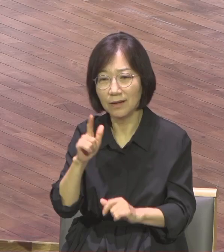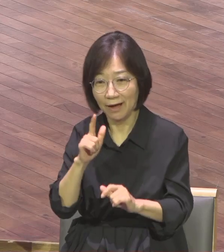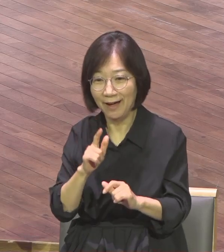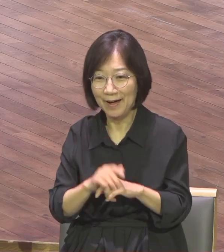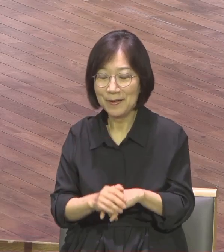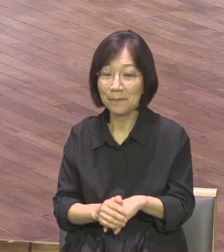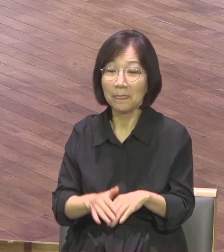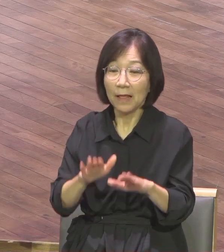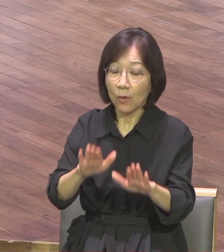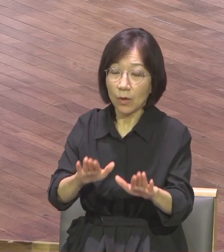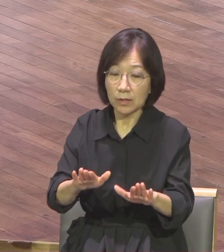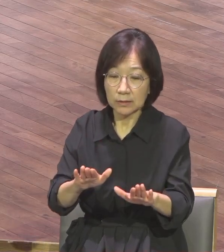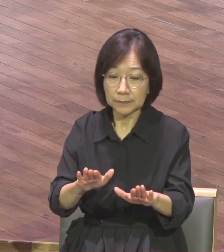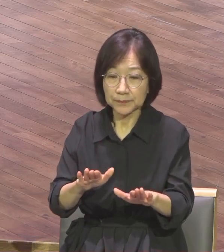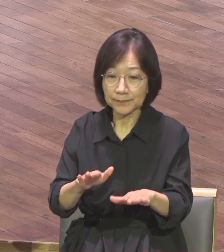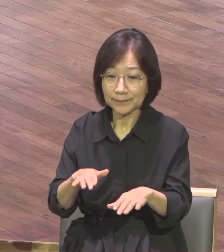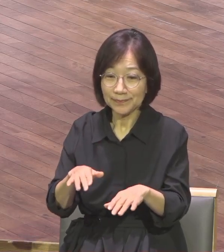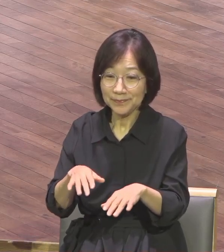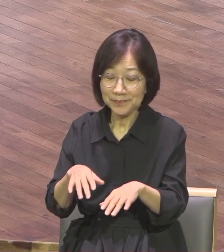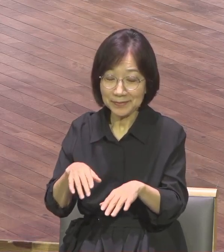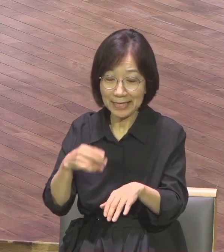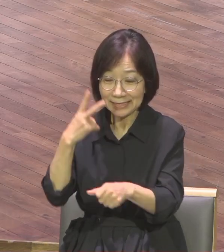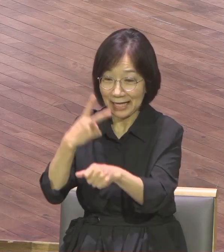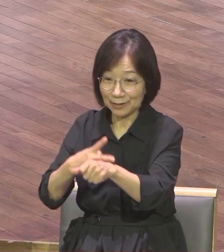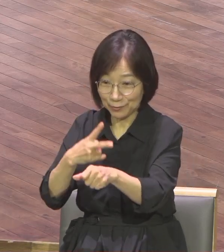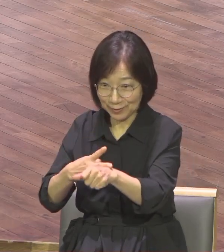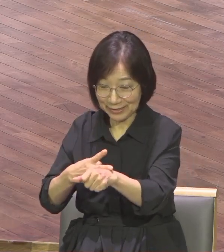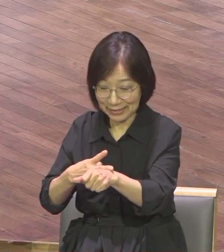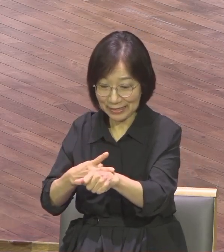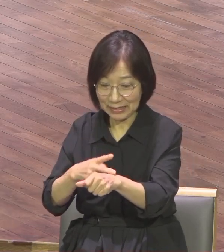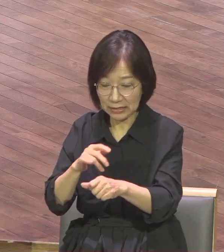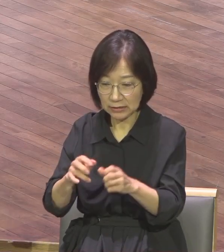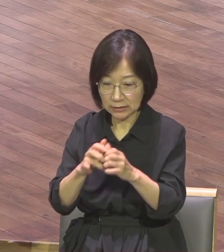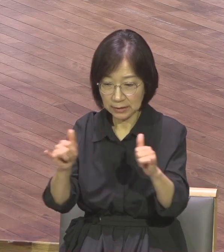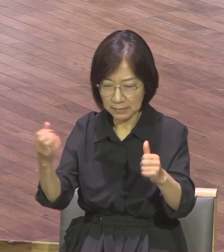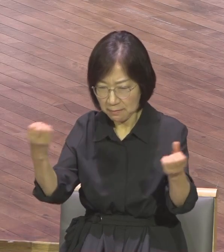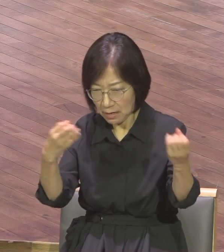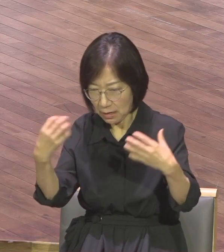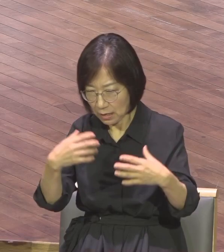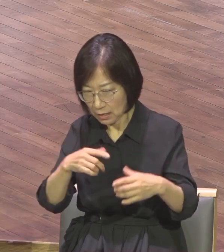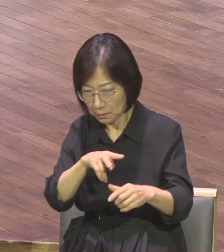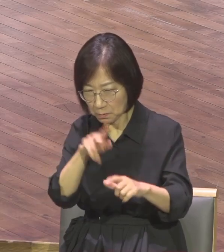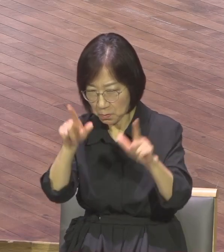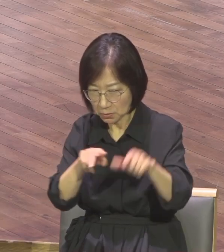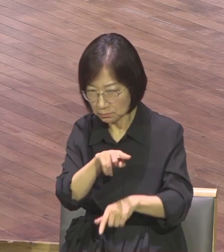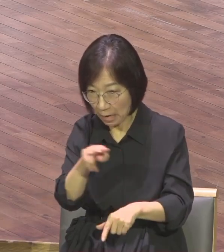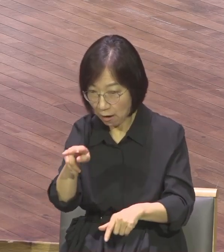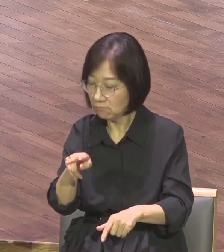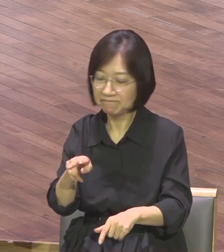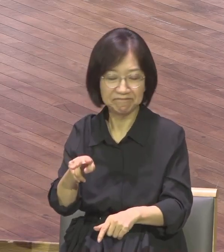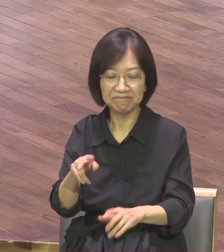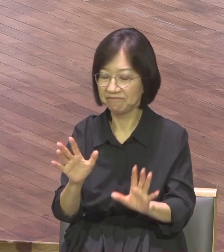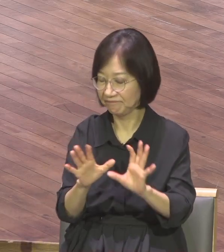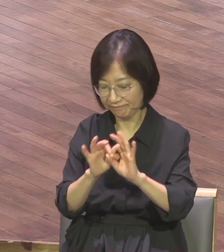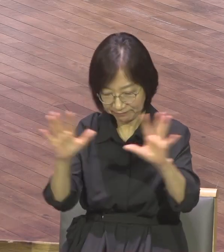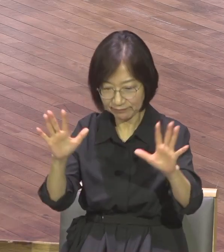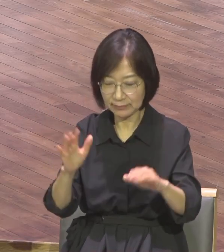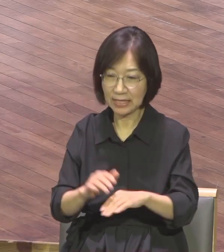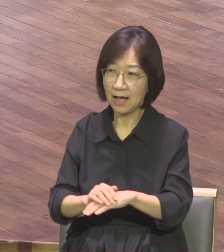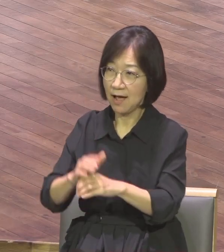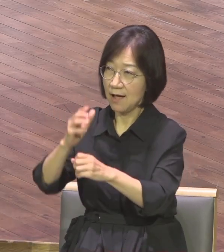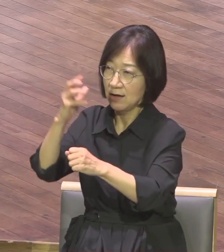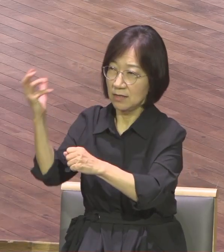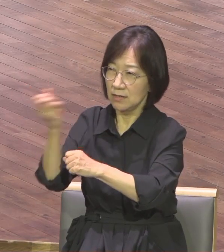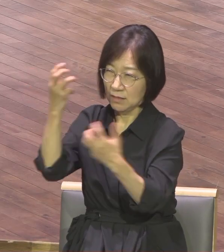사울은 이런 현장의 반응에 전혀 좌우되지 않았어요. 성령의 권능을 힘입어서